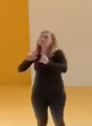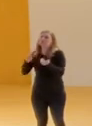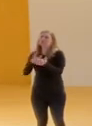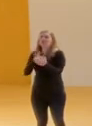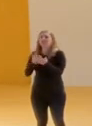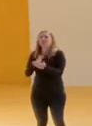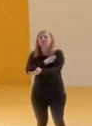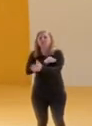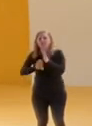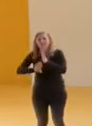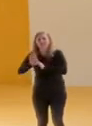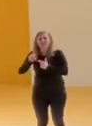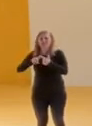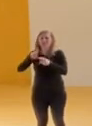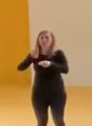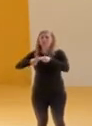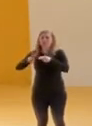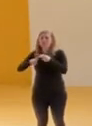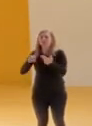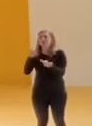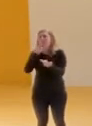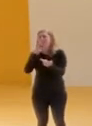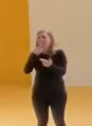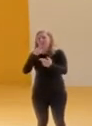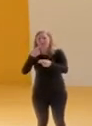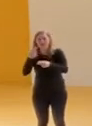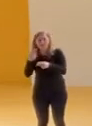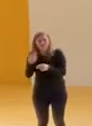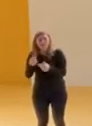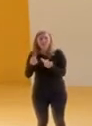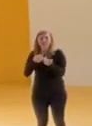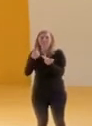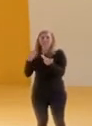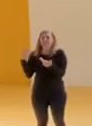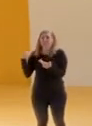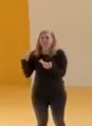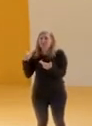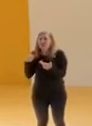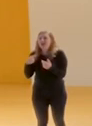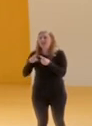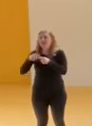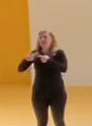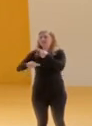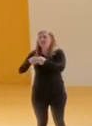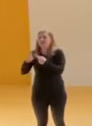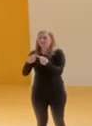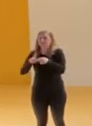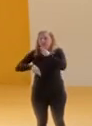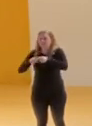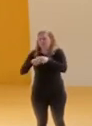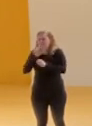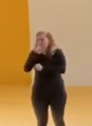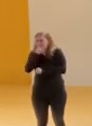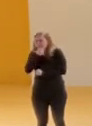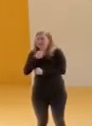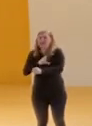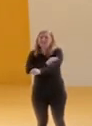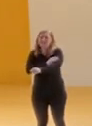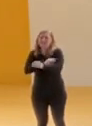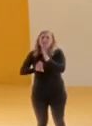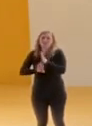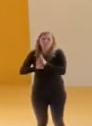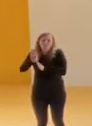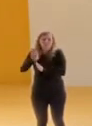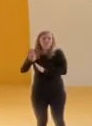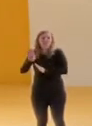aspekty jak nadciśnienie cukrzyca palenie papierosów wiek związane z tym procesy rozpadu naturalne hipercholesteromie